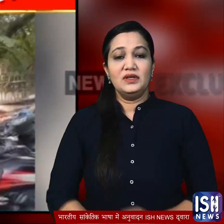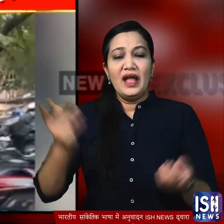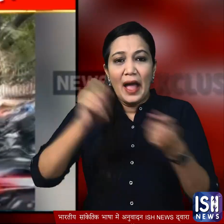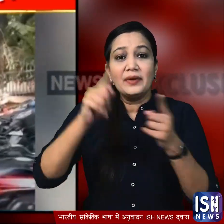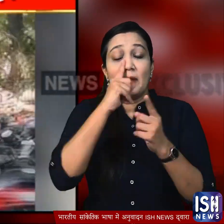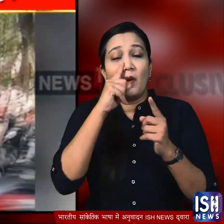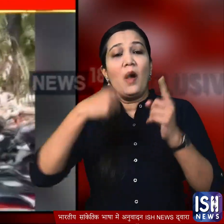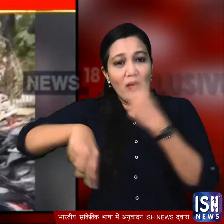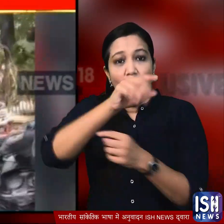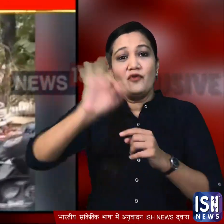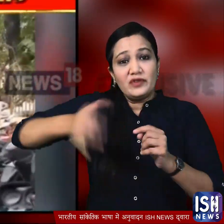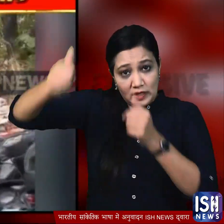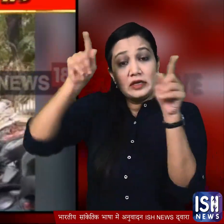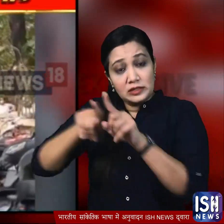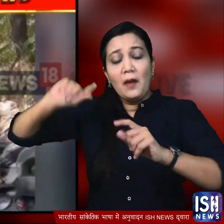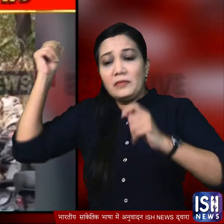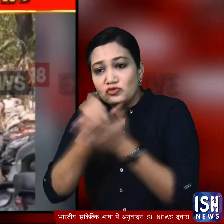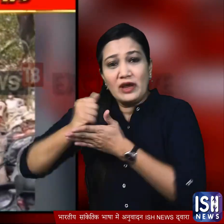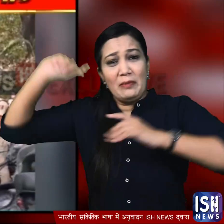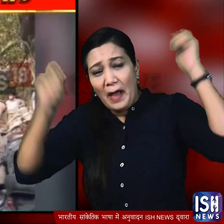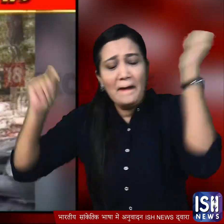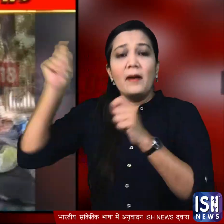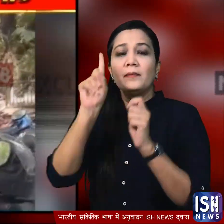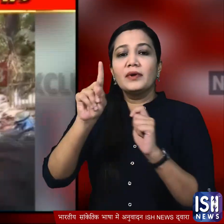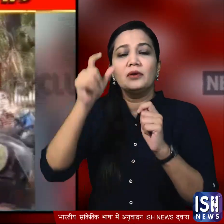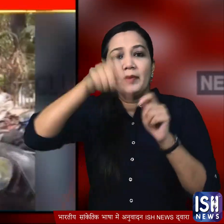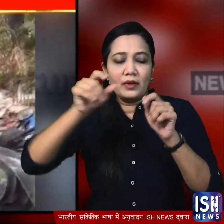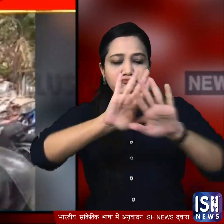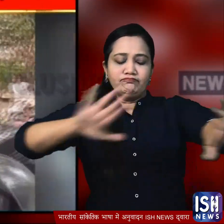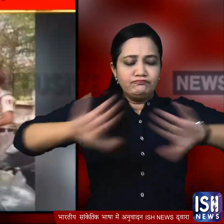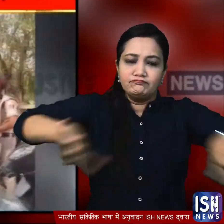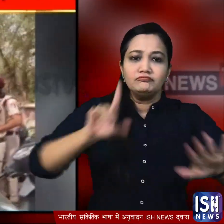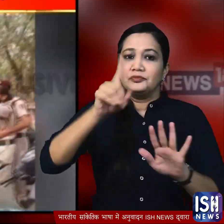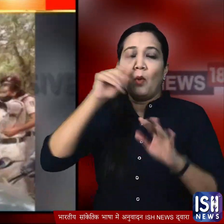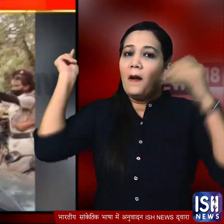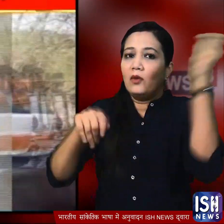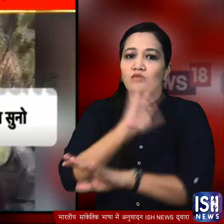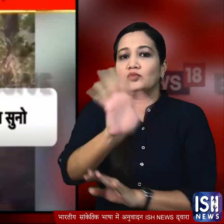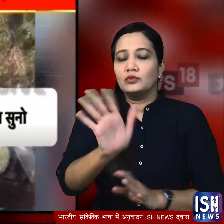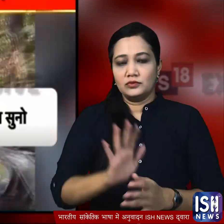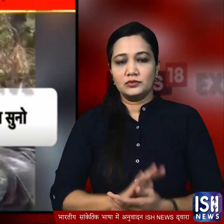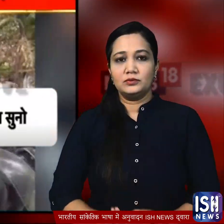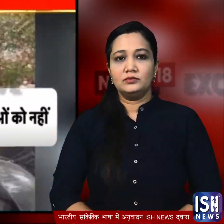इस दौरान कुछ महिला कर्मचारियों पर भी हमले की कोशिश की गई, लेकिन कुछ लोगों ने बीच बचाव कर ऐसा नहीं होने दिया।